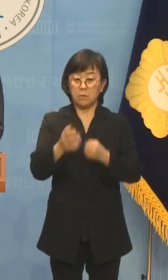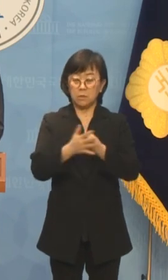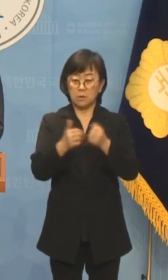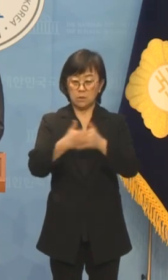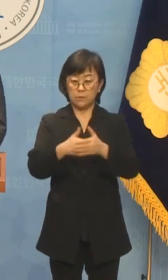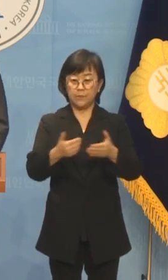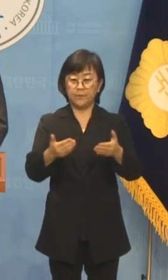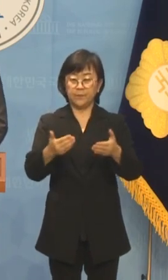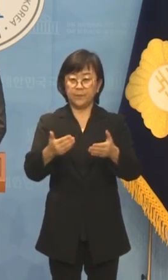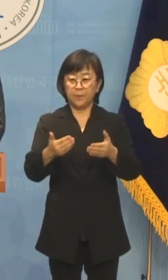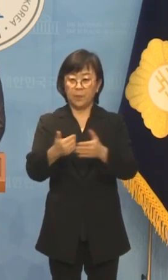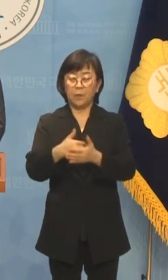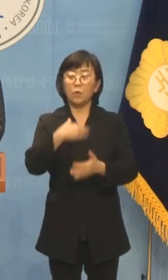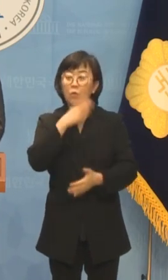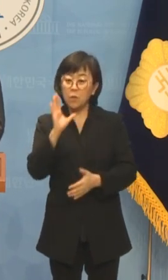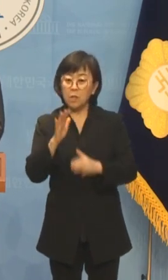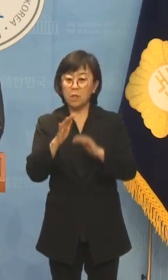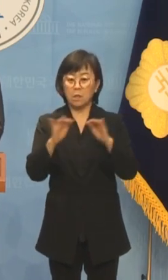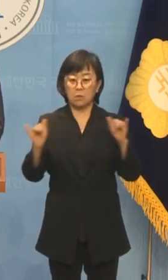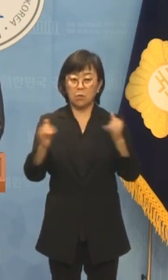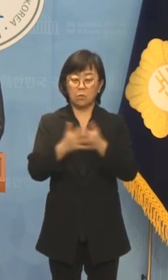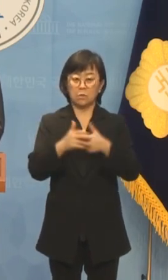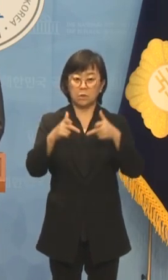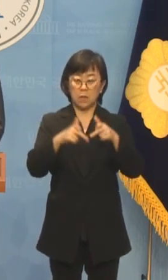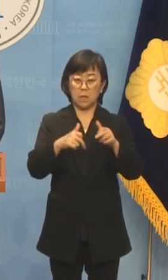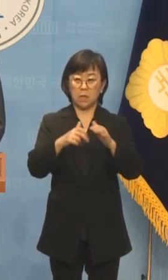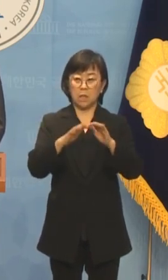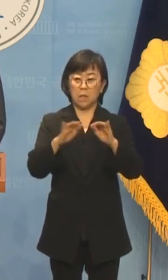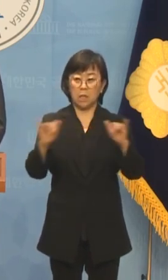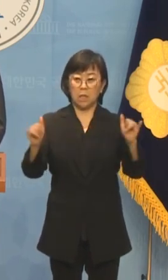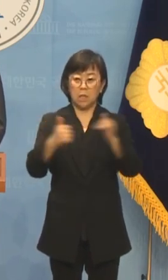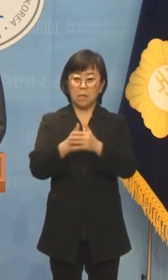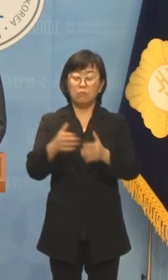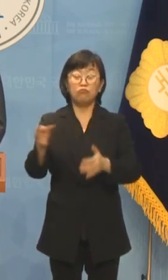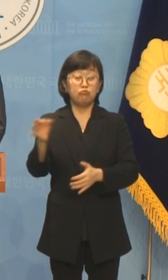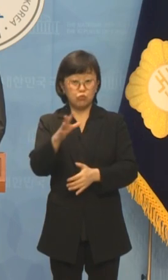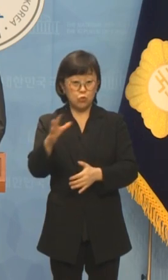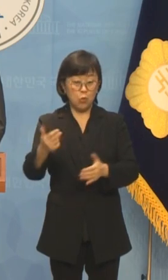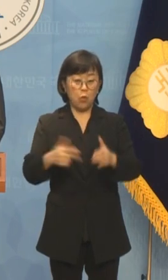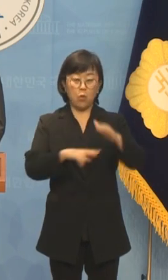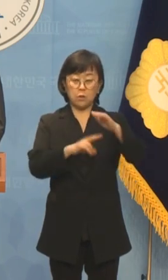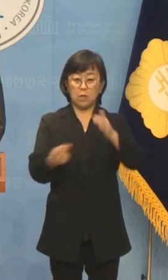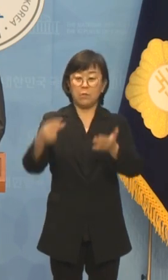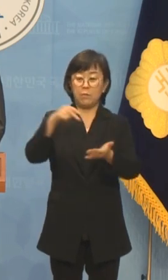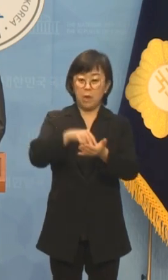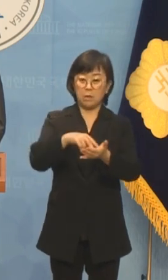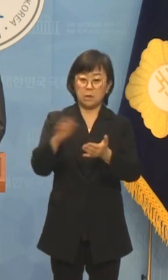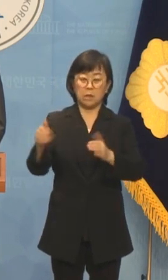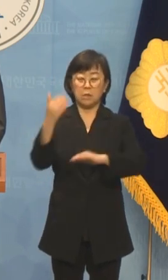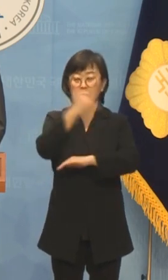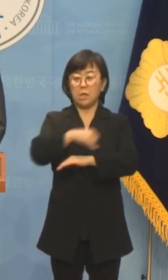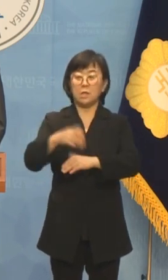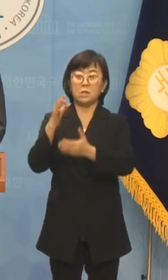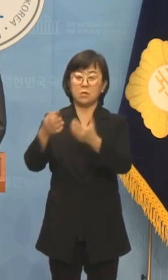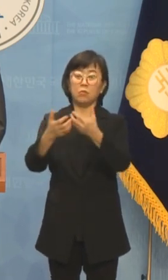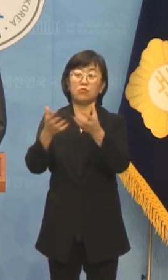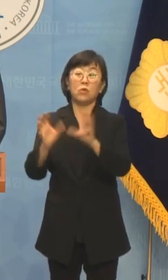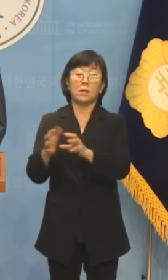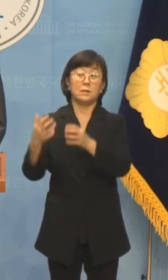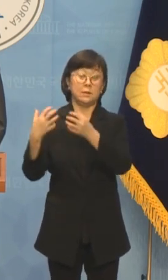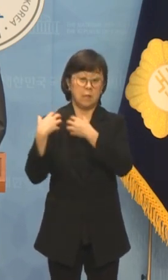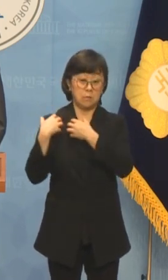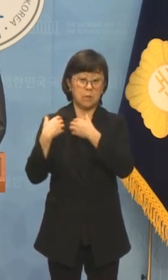탈시설 장애인당은 노인 장애인 지하철 무임승차는 폐지가 아니라 기획재정부가 책임져야